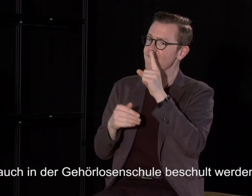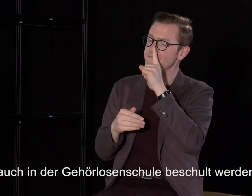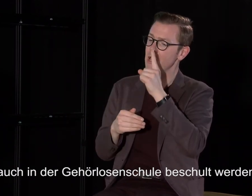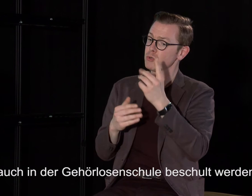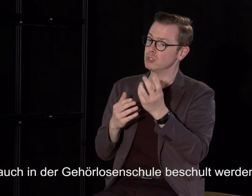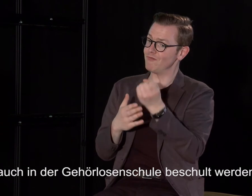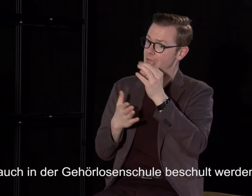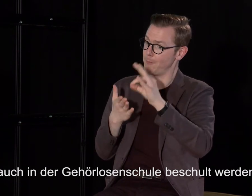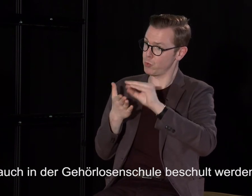wie sieht es aus?